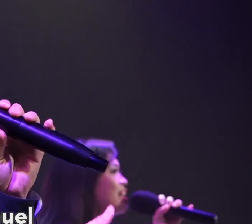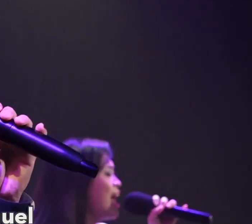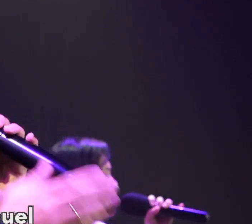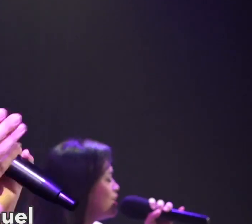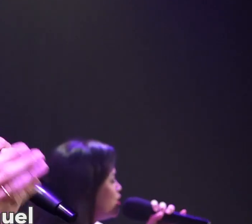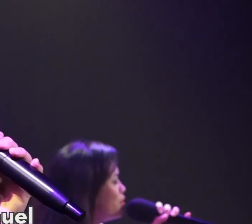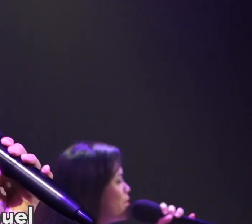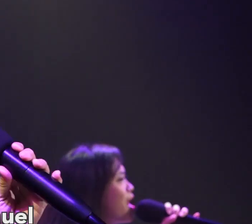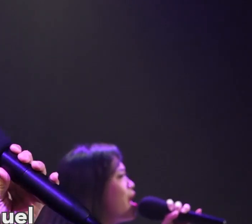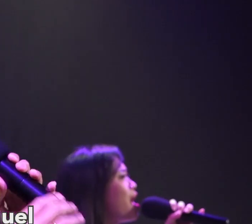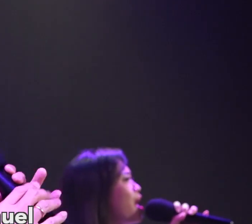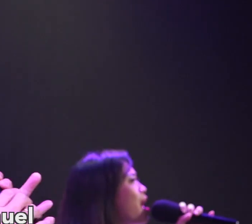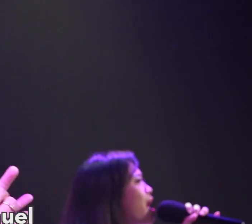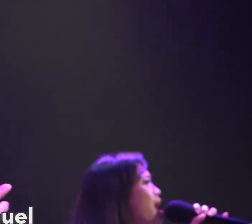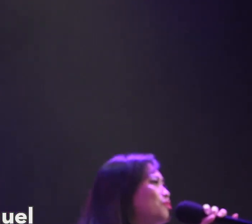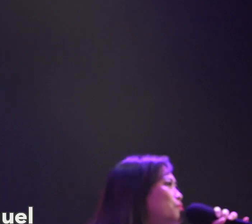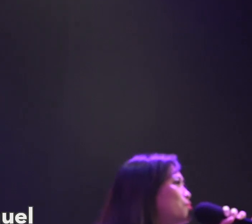Immanuel,